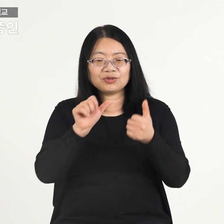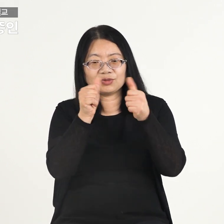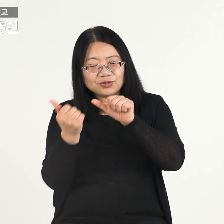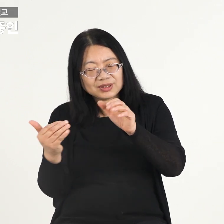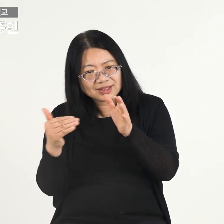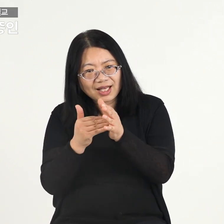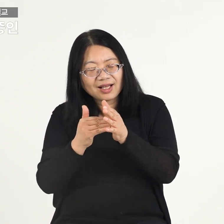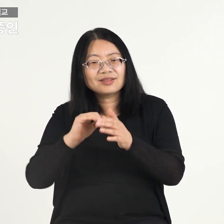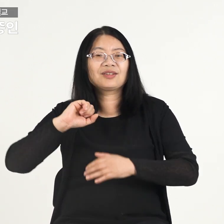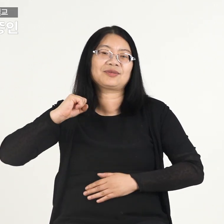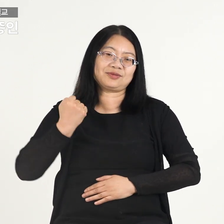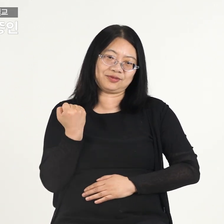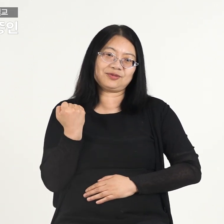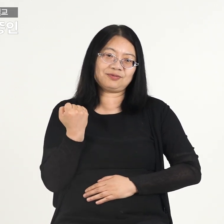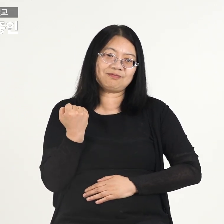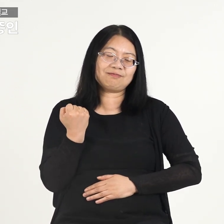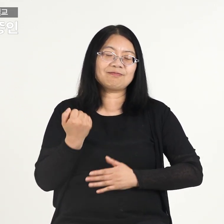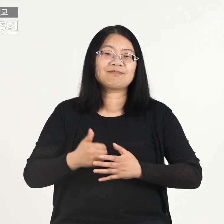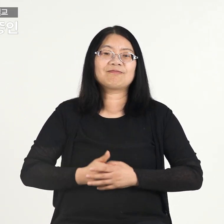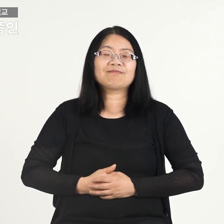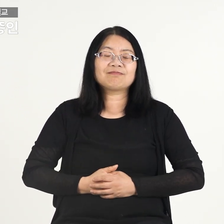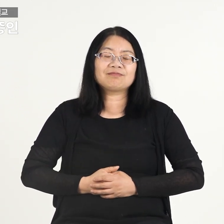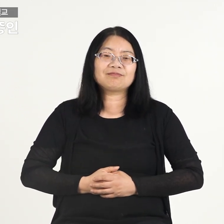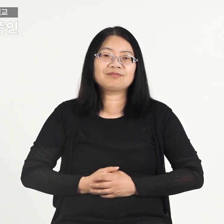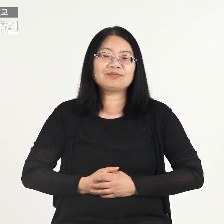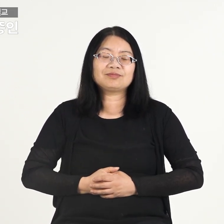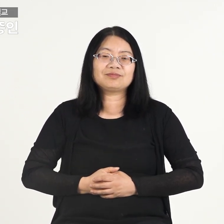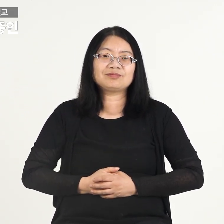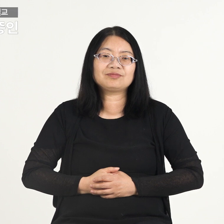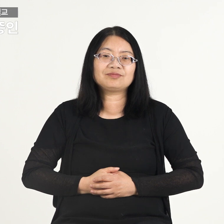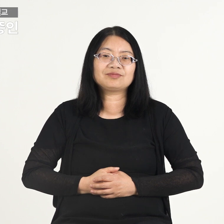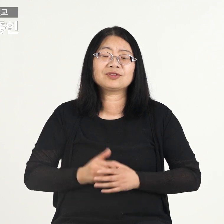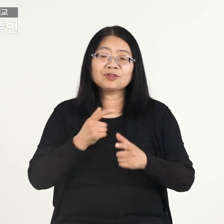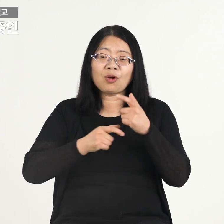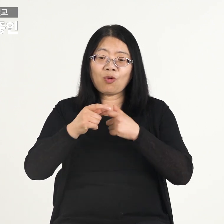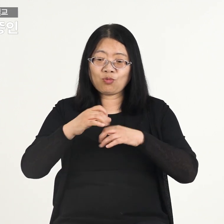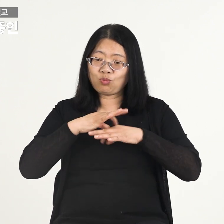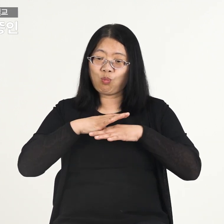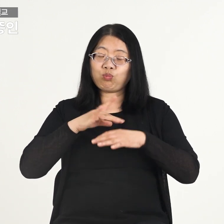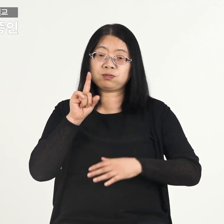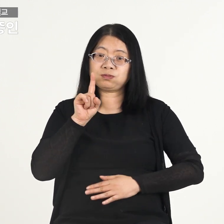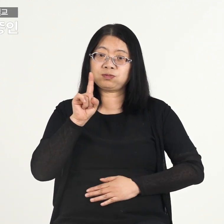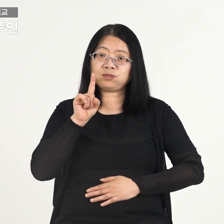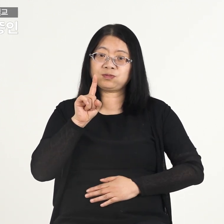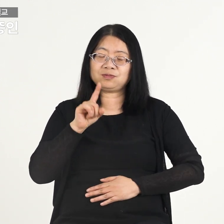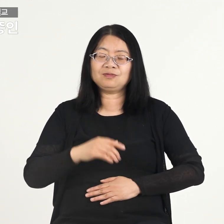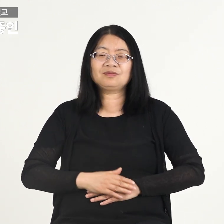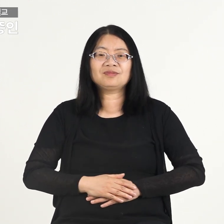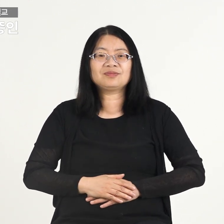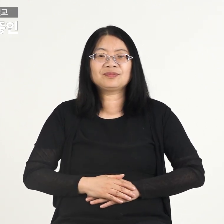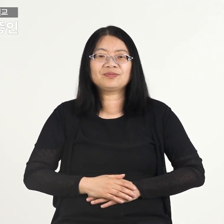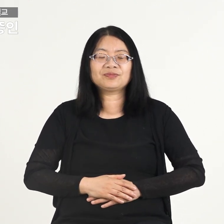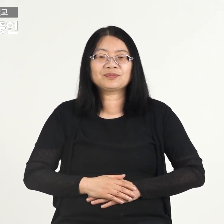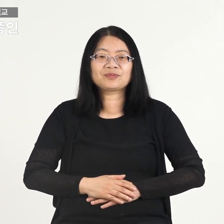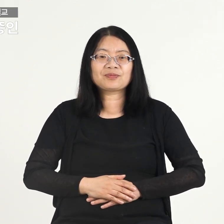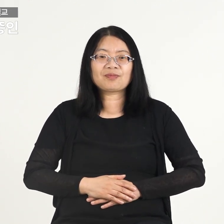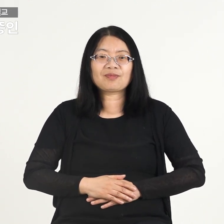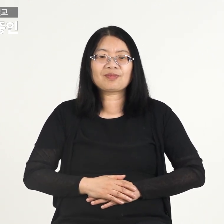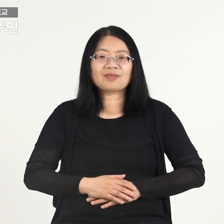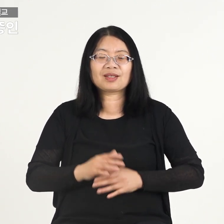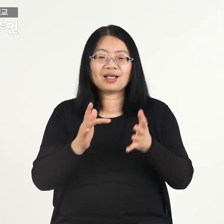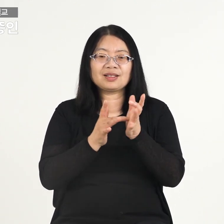순종했습니까? 죽기까지. 그런데 더 놀라운 것은 예수 그리스도의